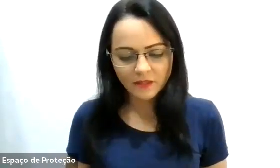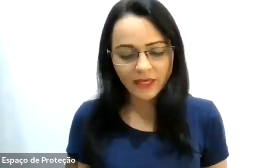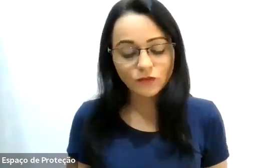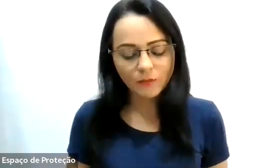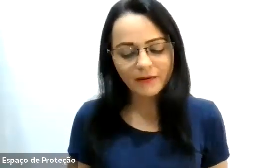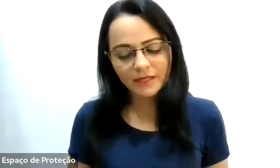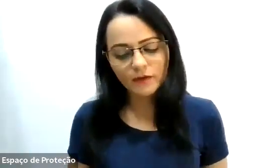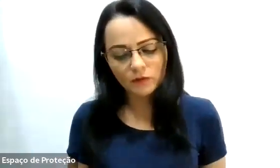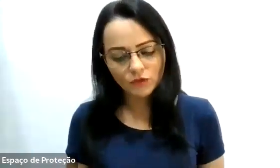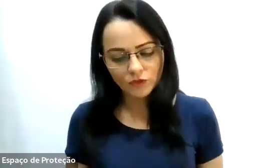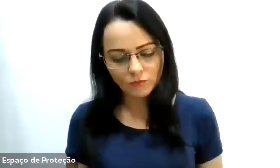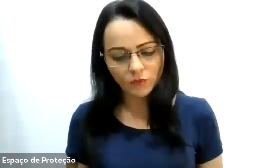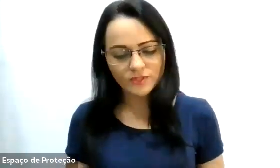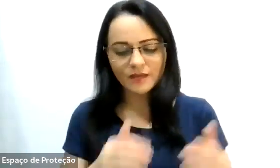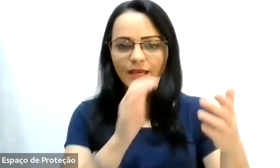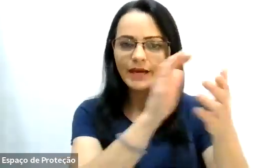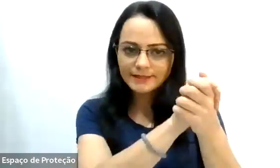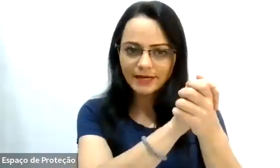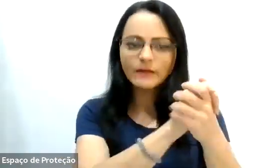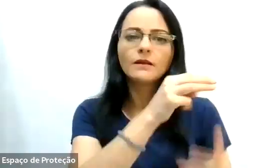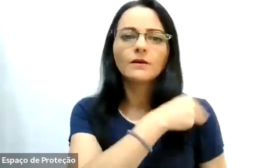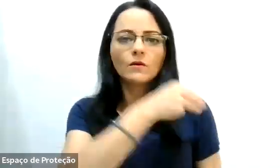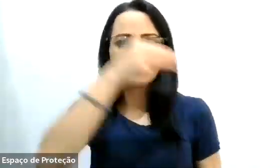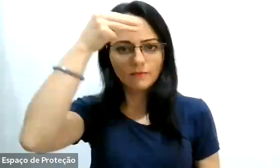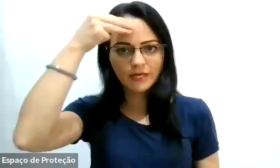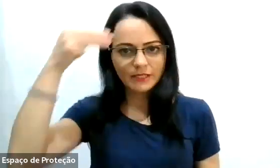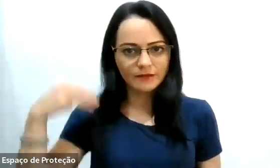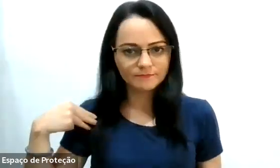Em tomar Maria como sua esposa, em casar com Maria.